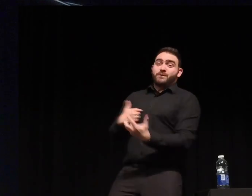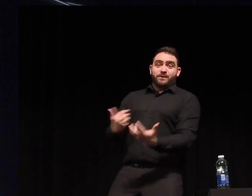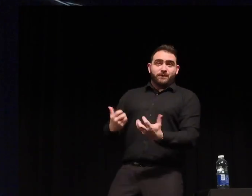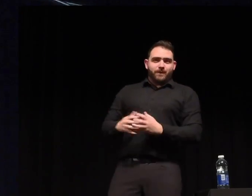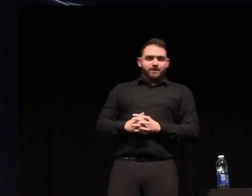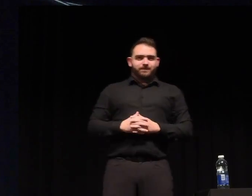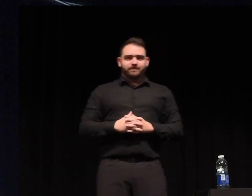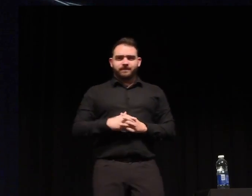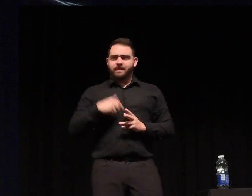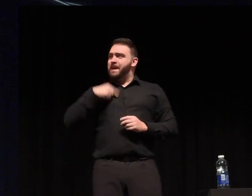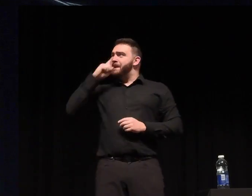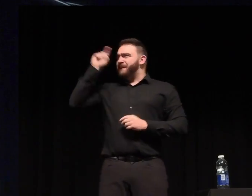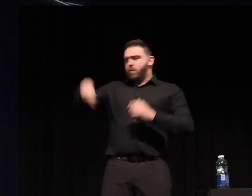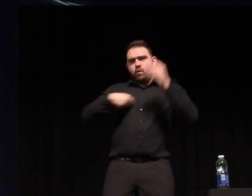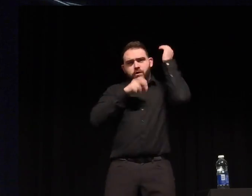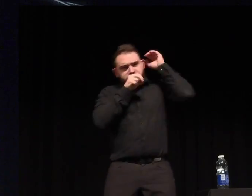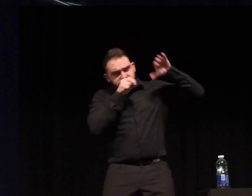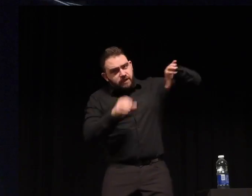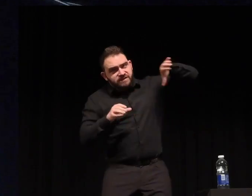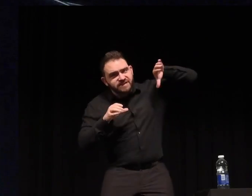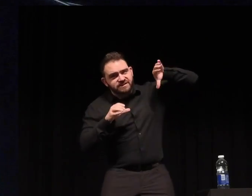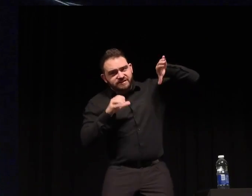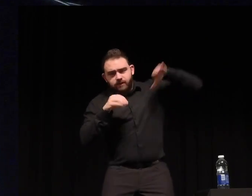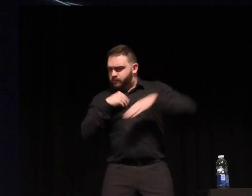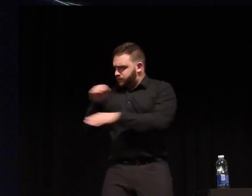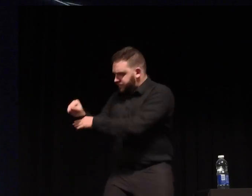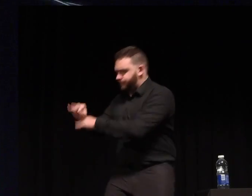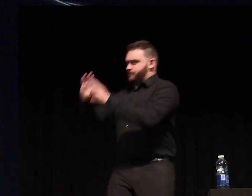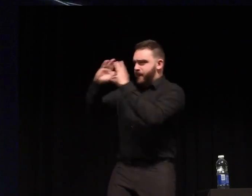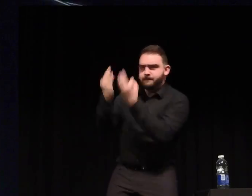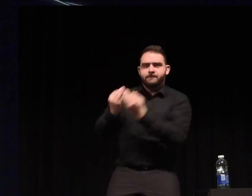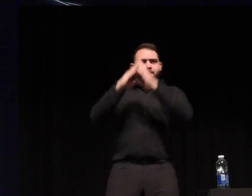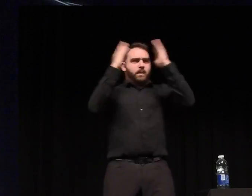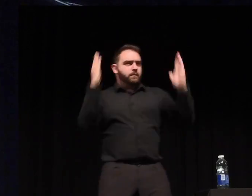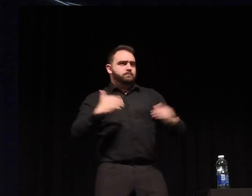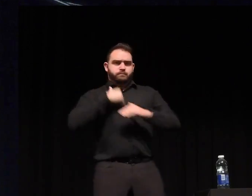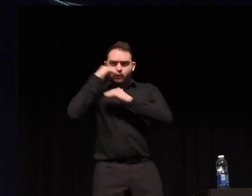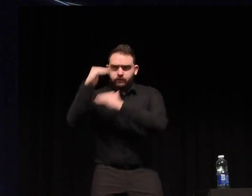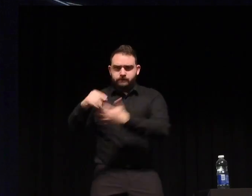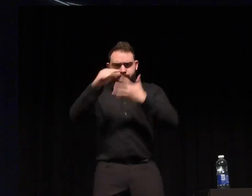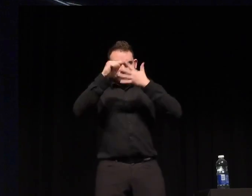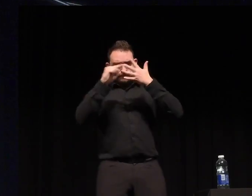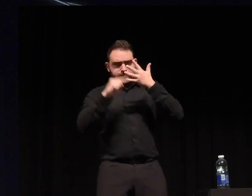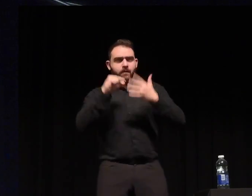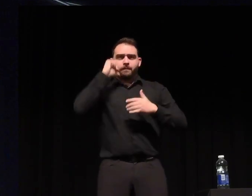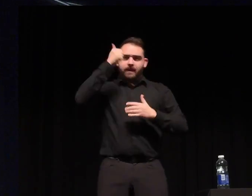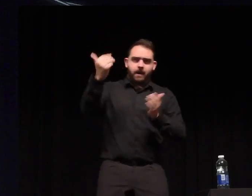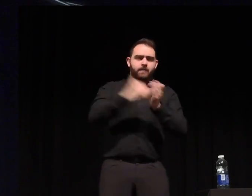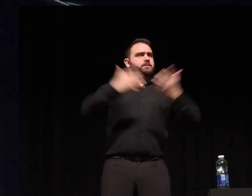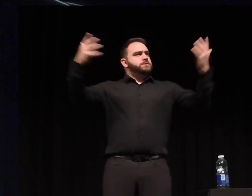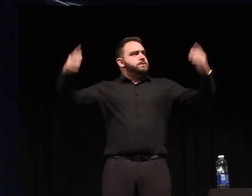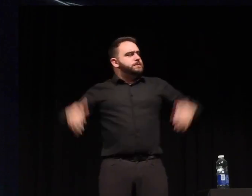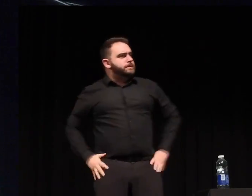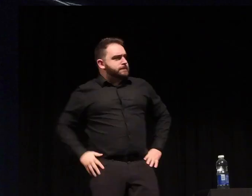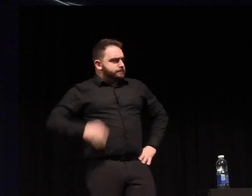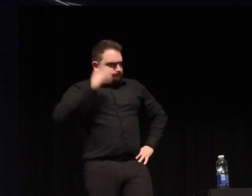je coupe des arbres, tire des arbres, bâtir des barrages, bâtir des maisons, nourrir ma famille, protéger ma famille, puis je recommence.